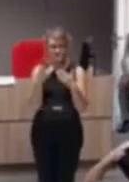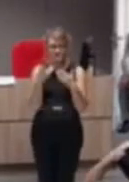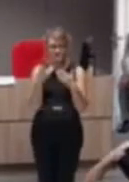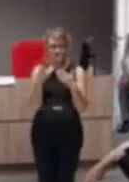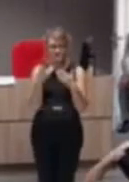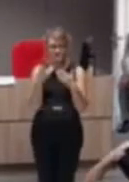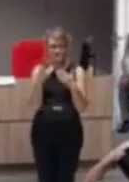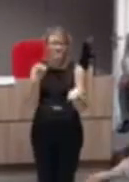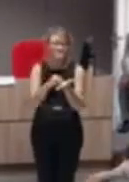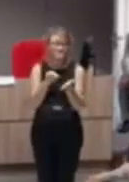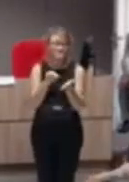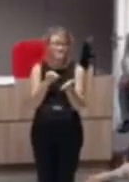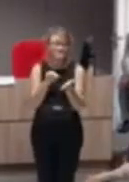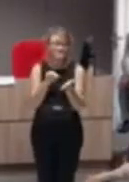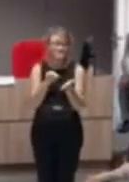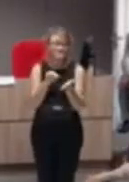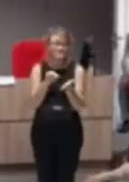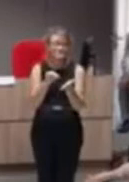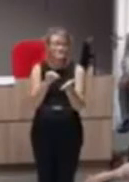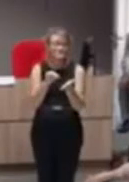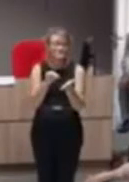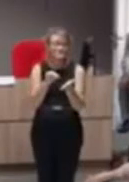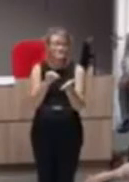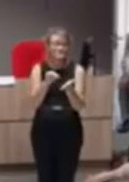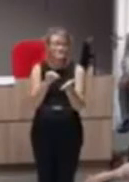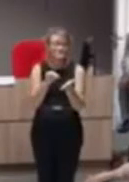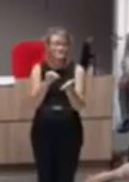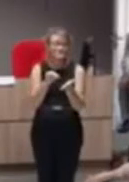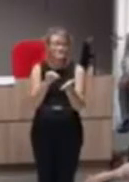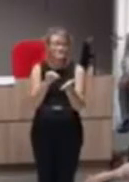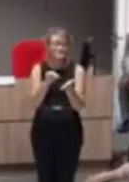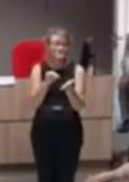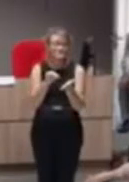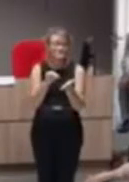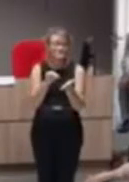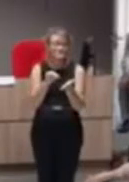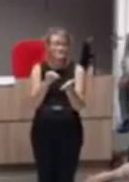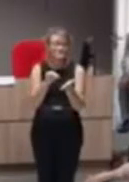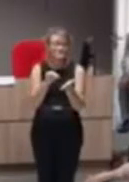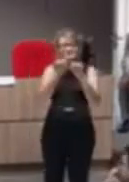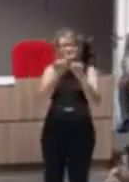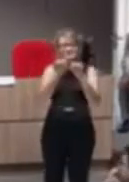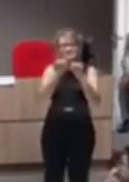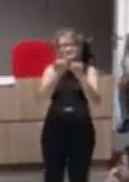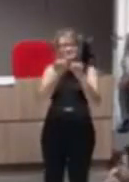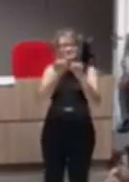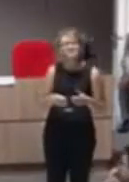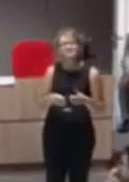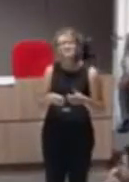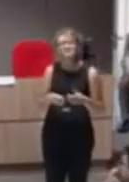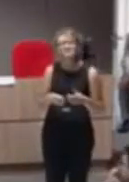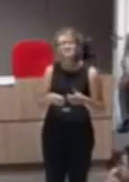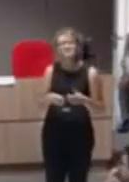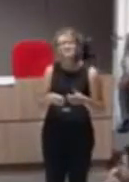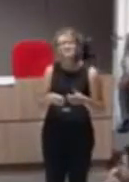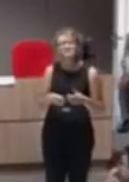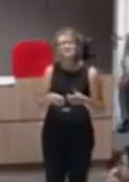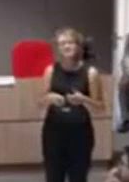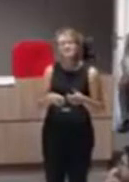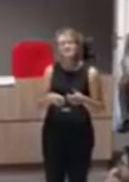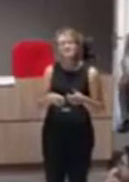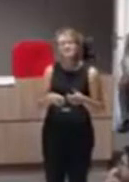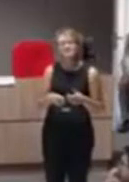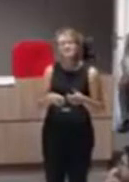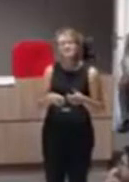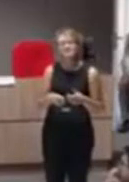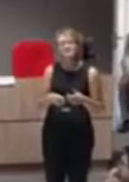prestação de serviços adequado, por exemplo, na parte de limpeza. E sistema de recompensas aos voluntários. Então, aqueles que